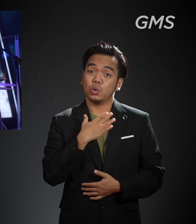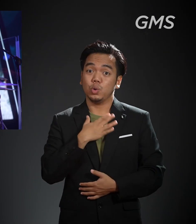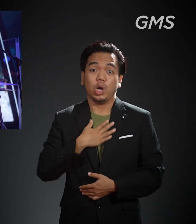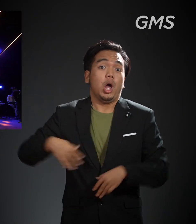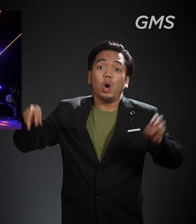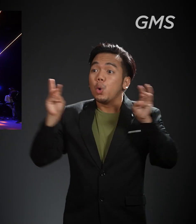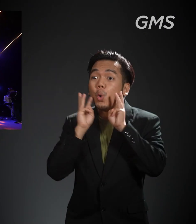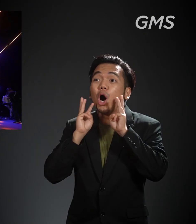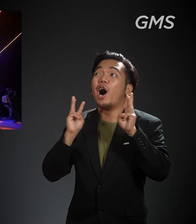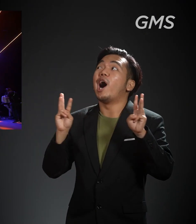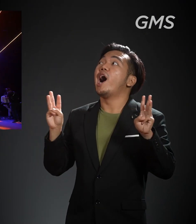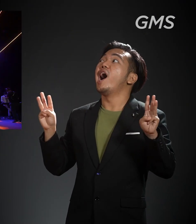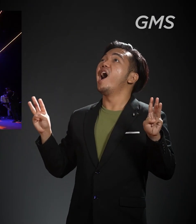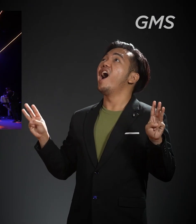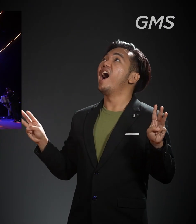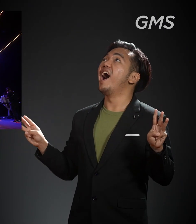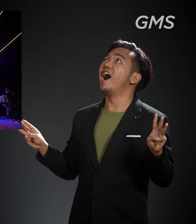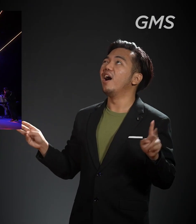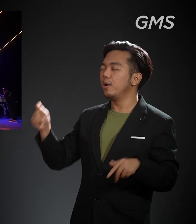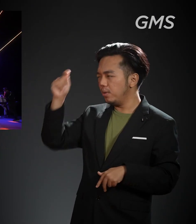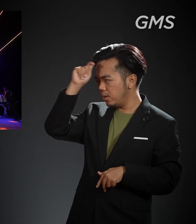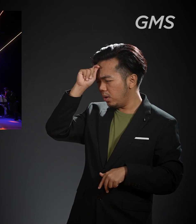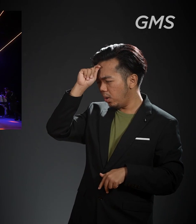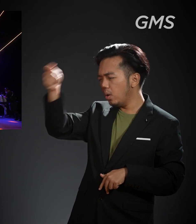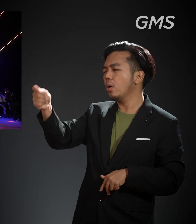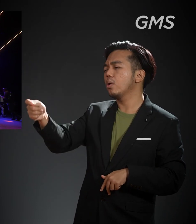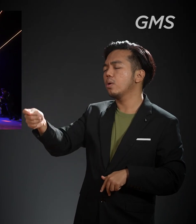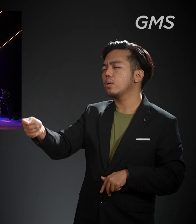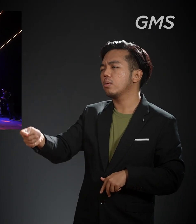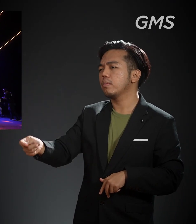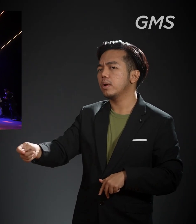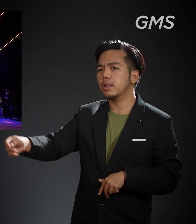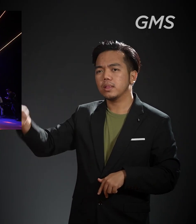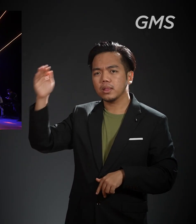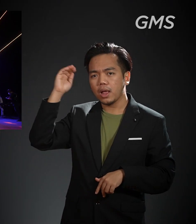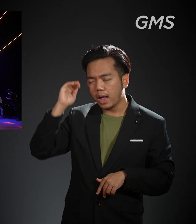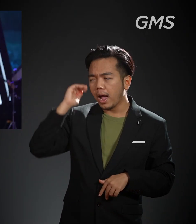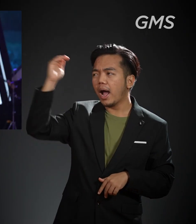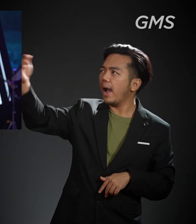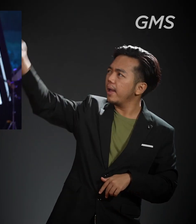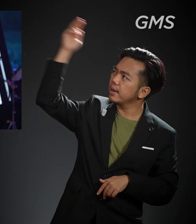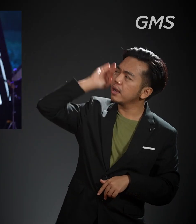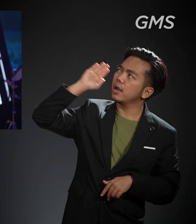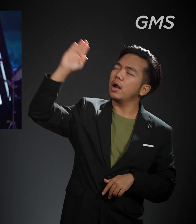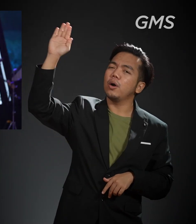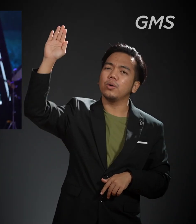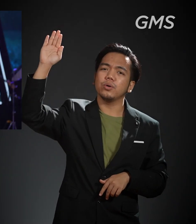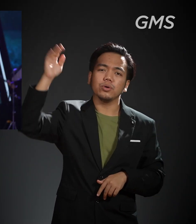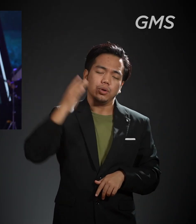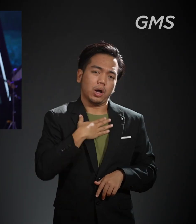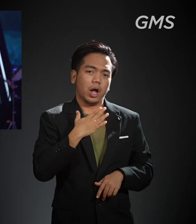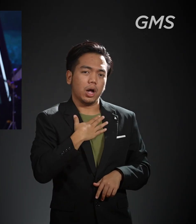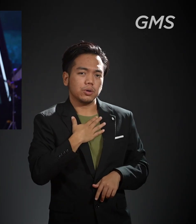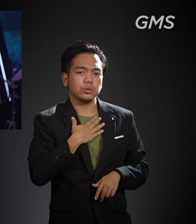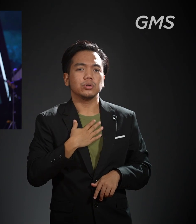Ku kagum hormat akan Engkau. Ku